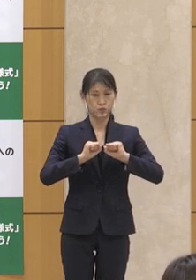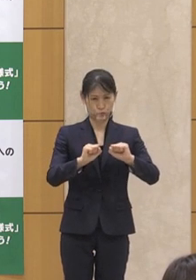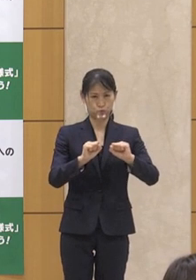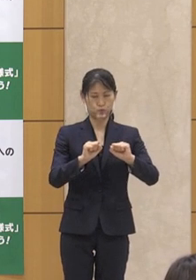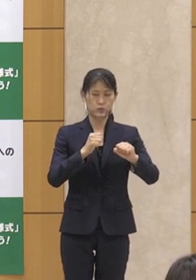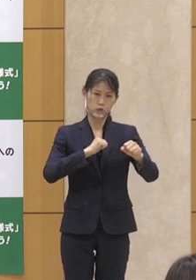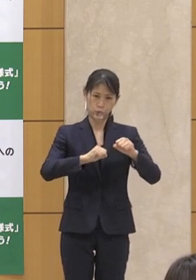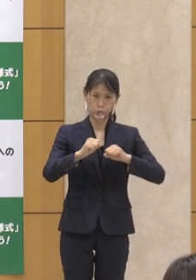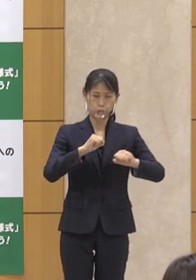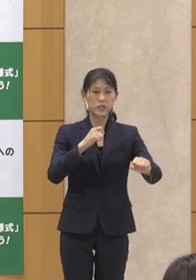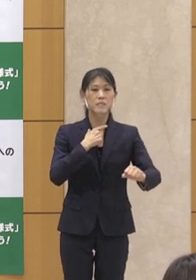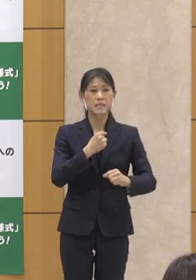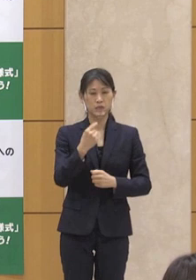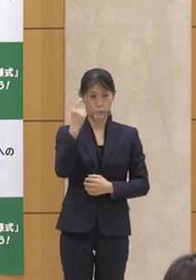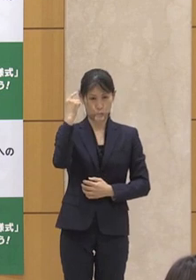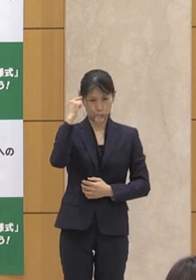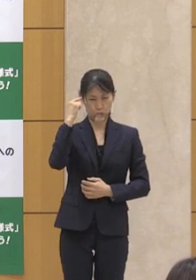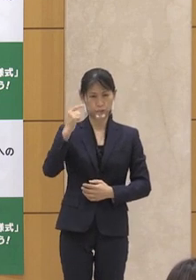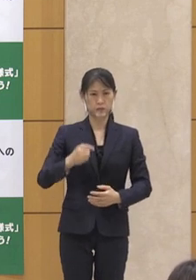った次第です。